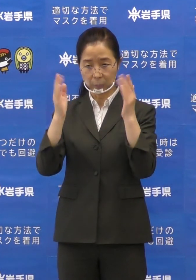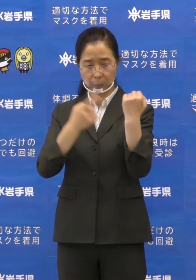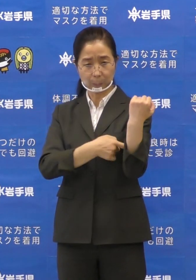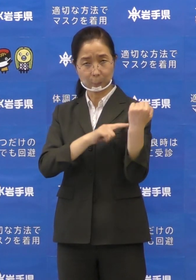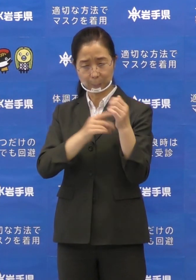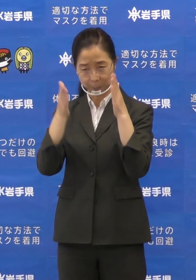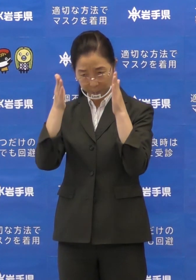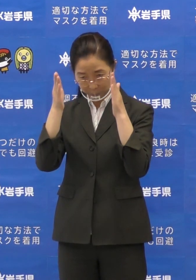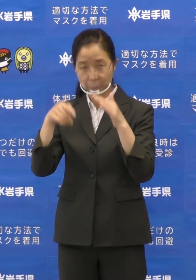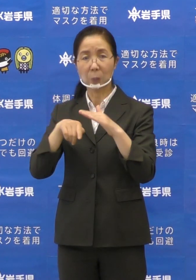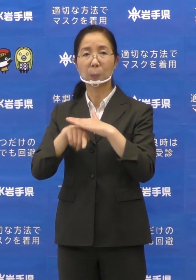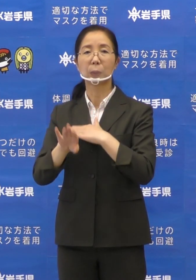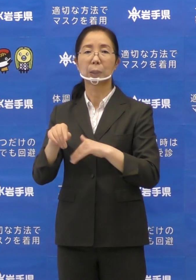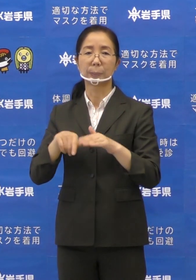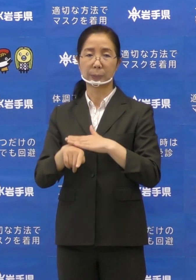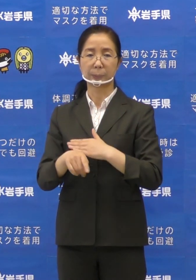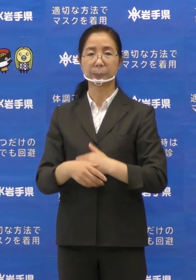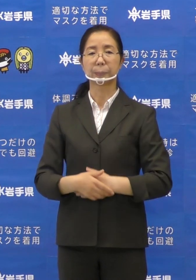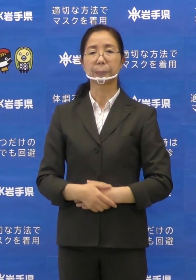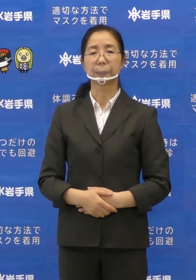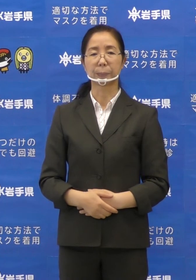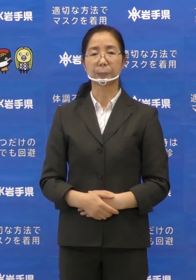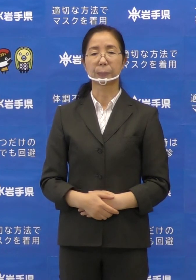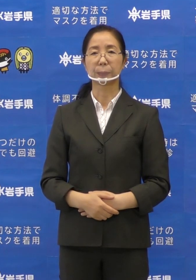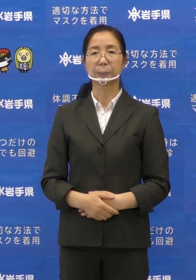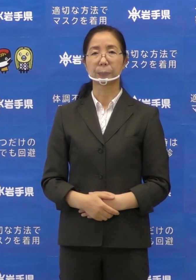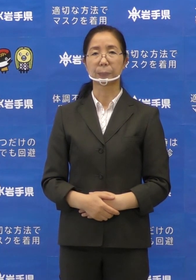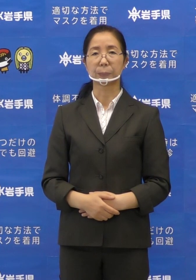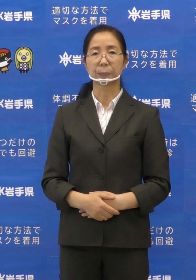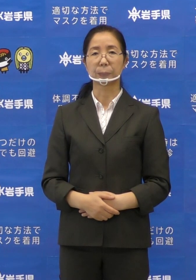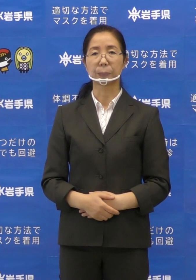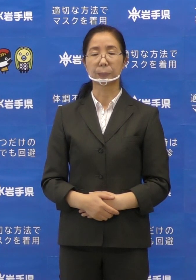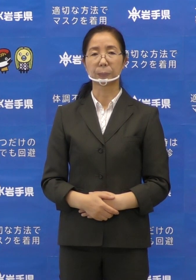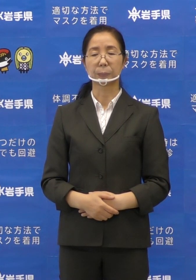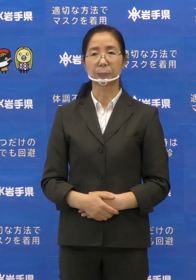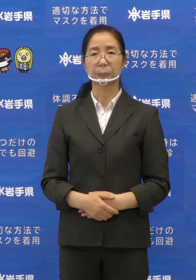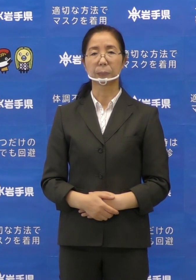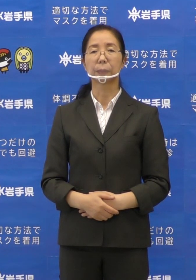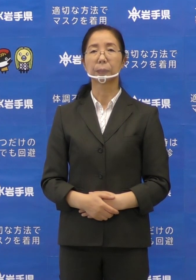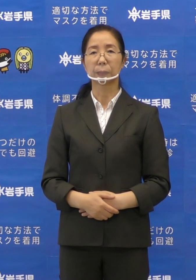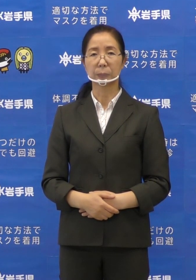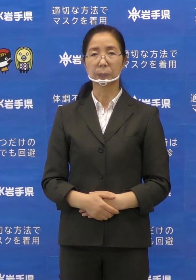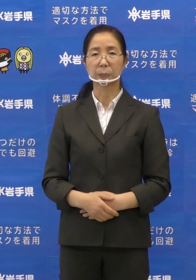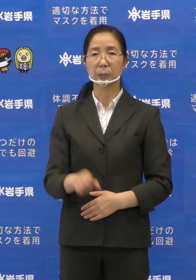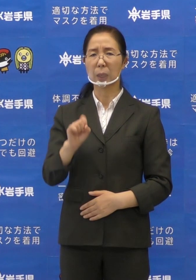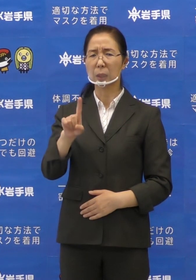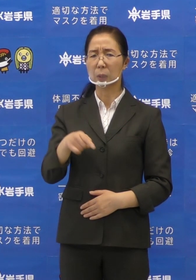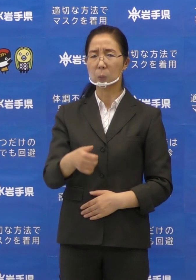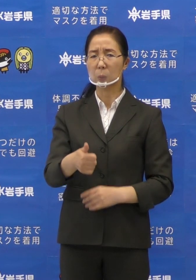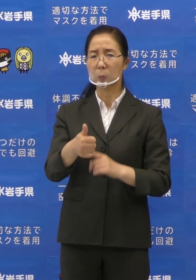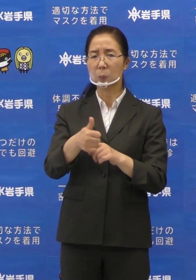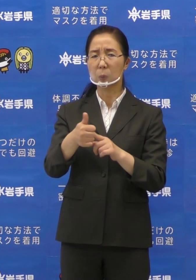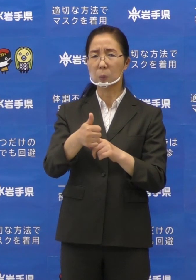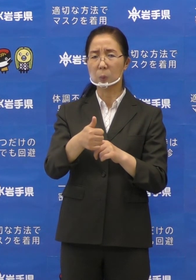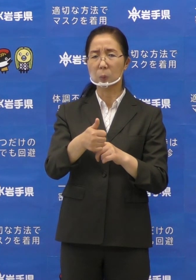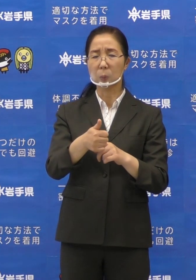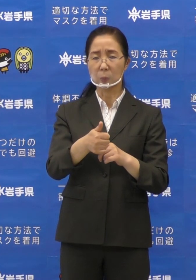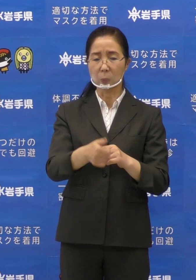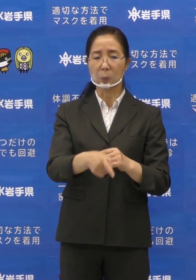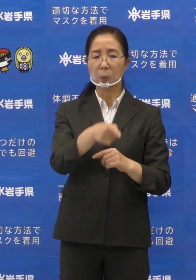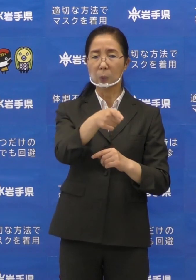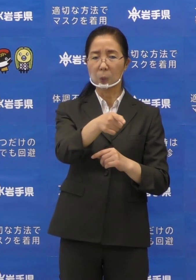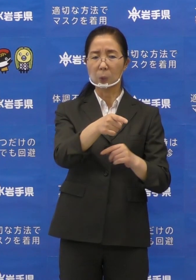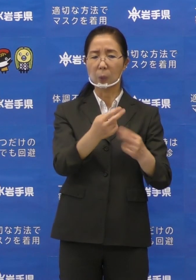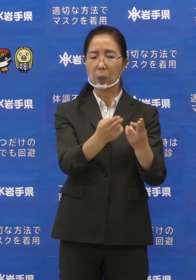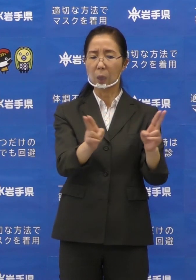と思っております。 そうするとあの佐野さんがその立憲民主党から出れば、ハッピーエンドを